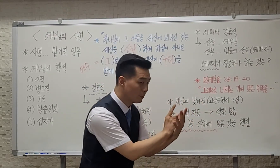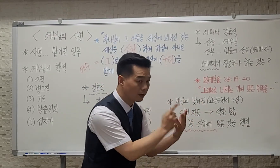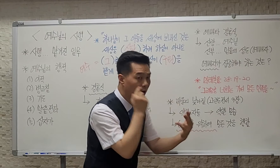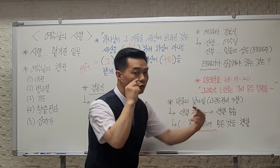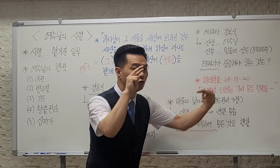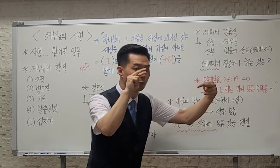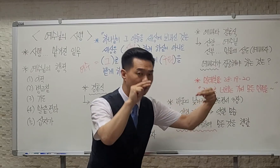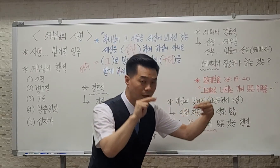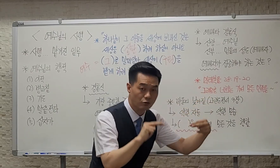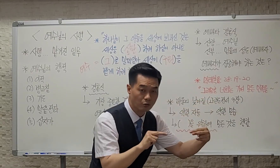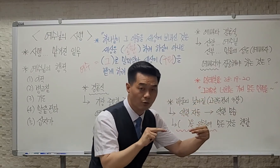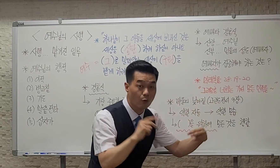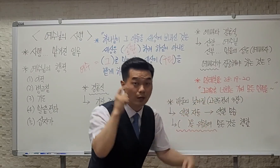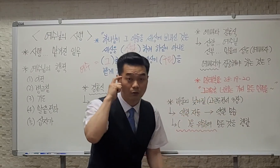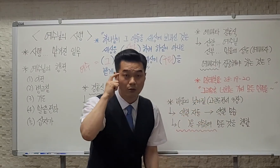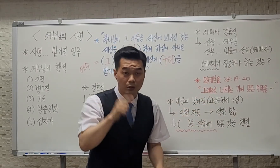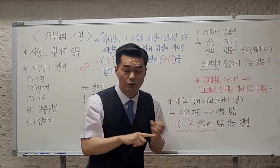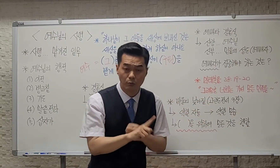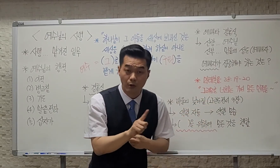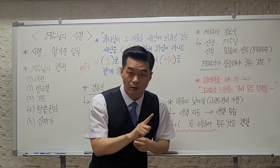만나고 눈높이를 맞추고, 왜요? 이유는 뭐예요?